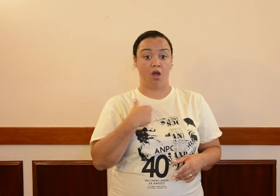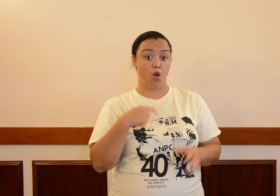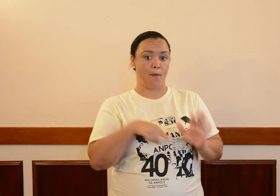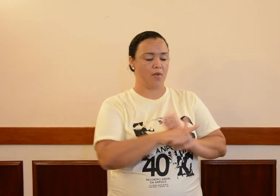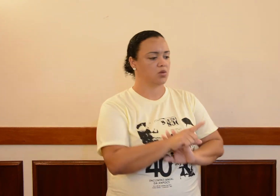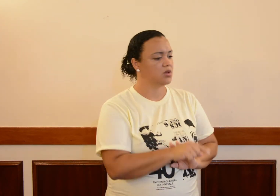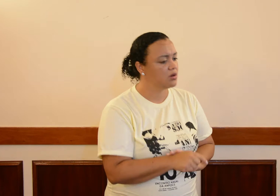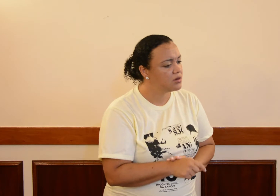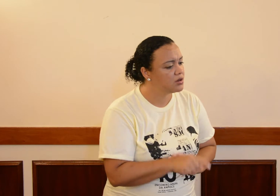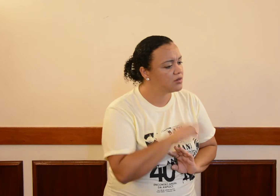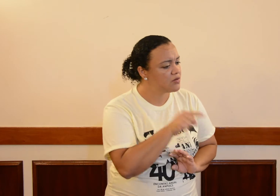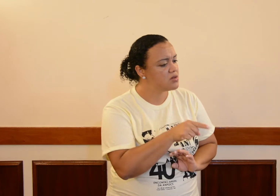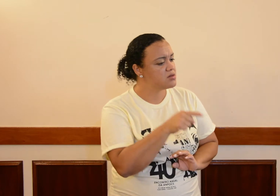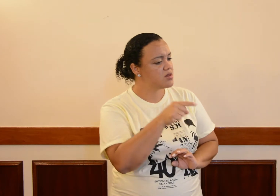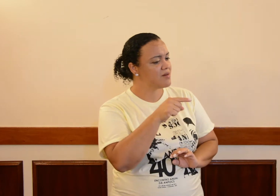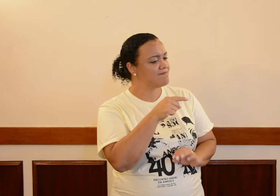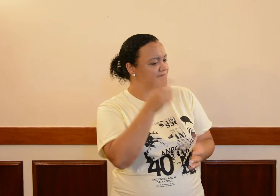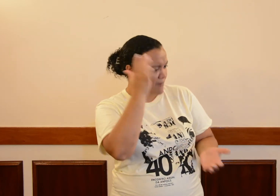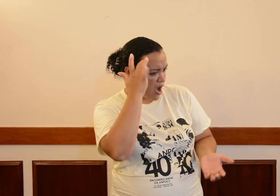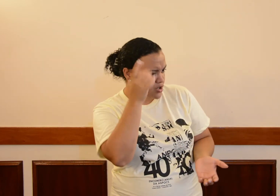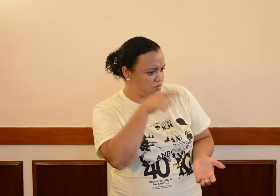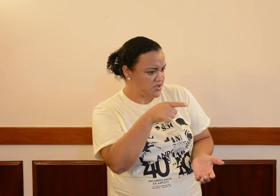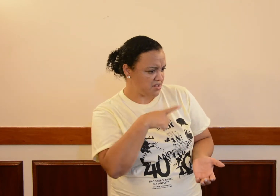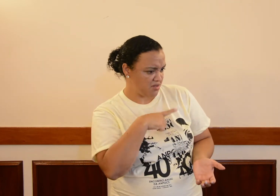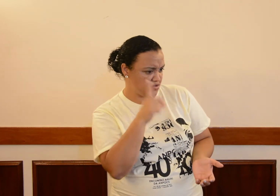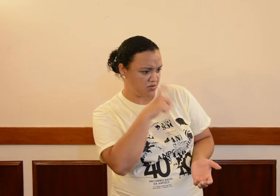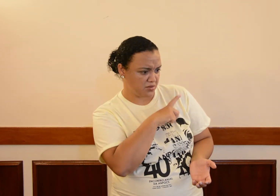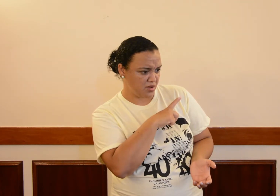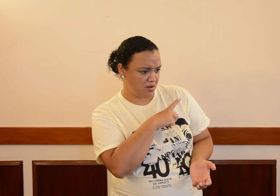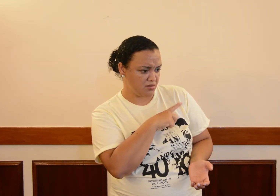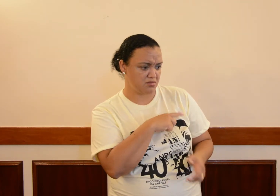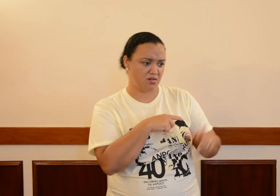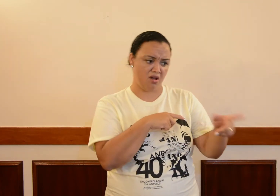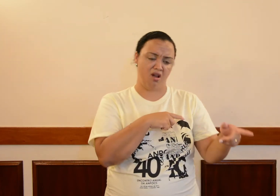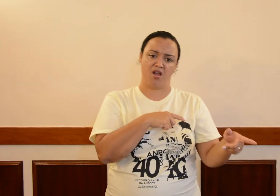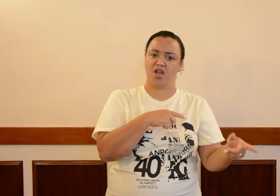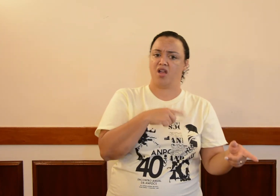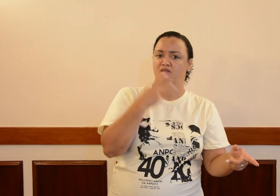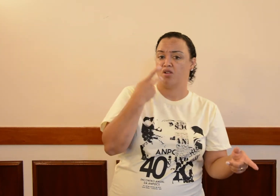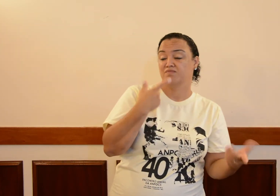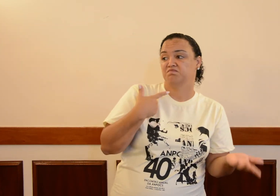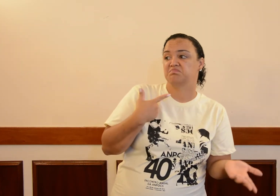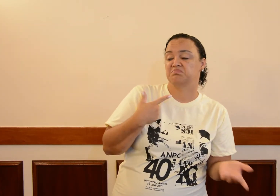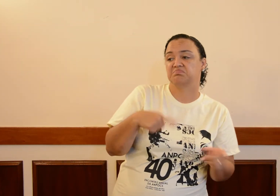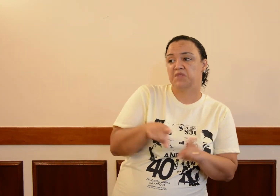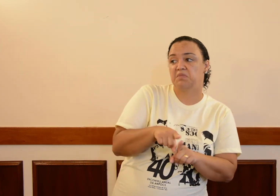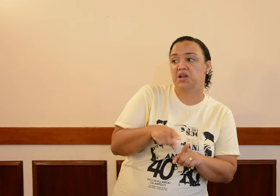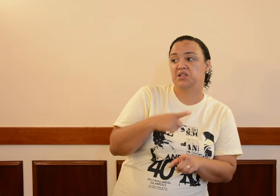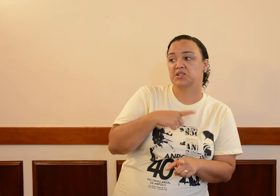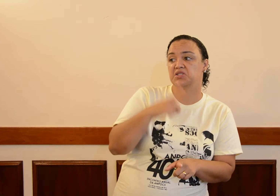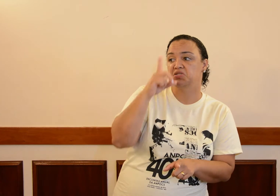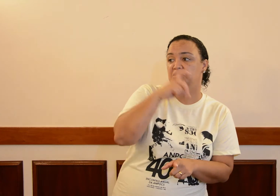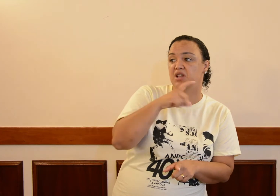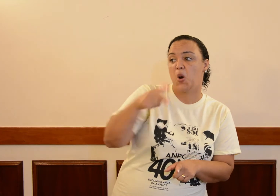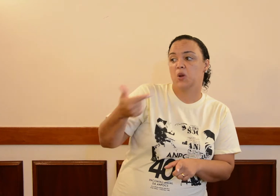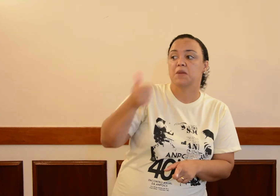minha colega do curso, tinha mais dificuldade. Não sei se ela vai ficar na empresa que ela foi. Ela nem sabe fazer continha, mas eu